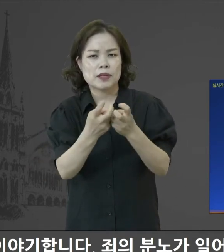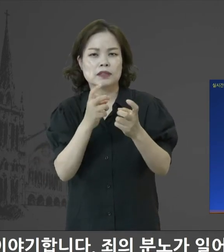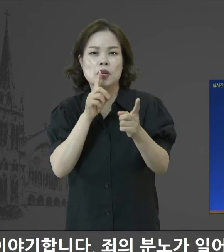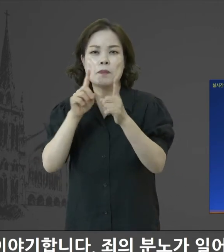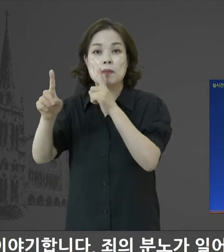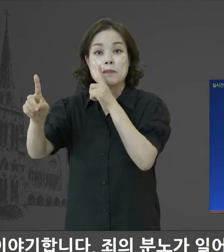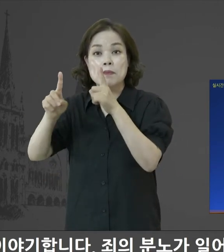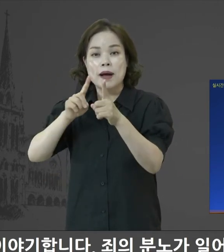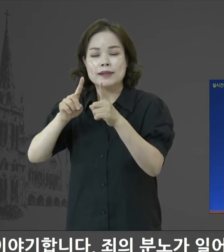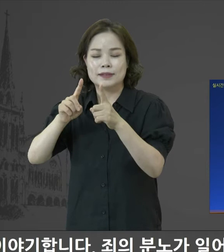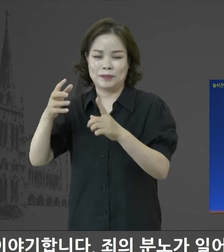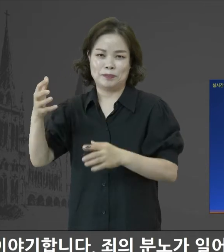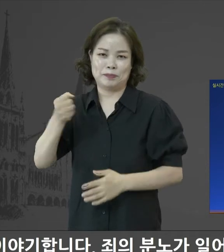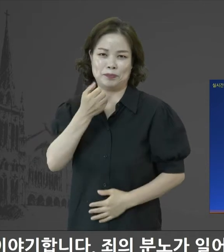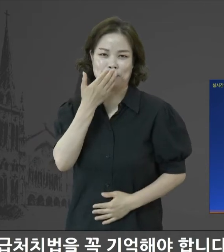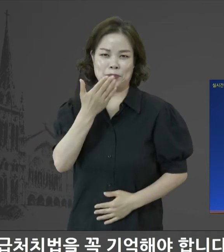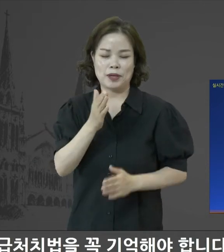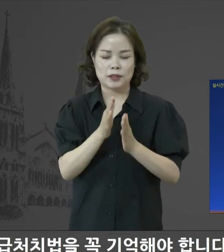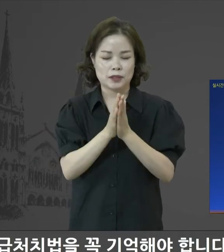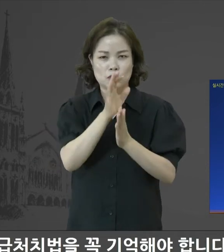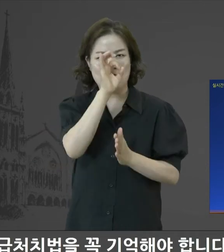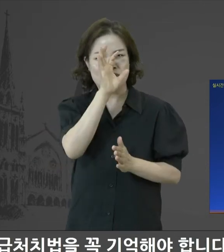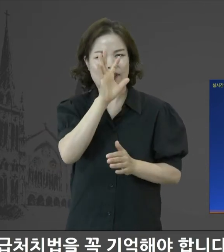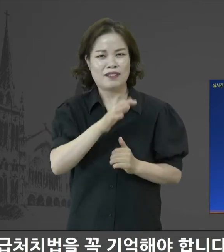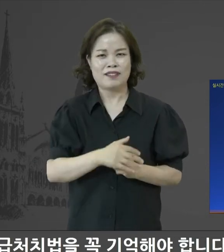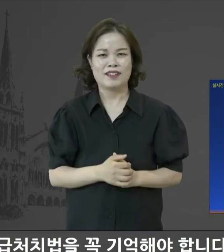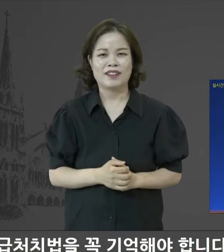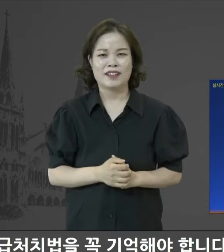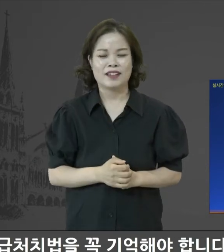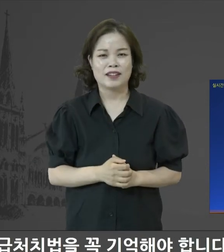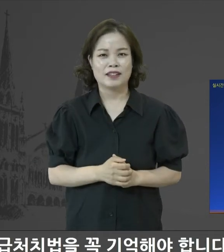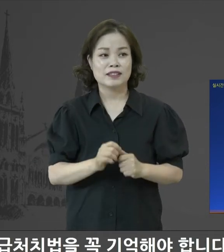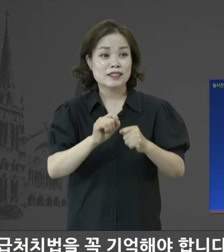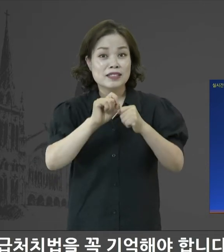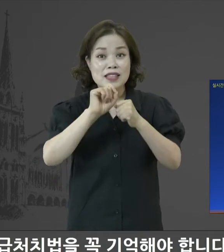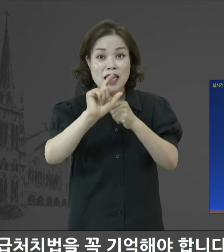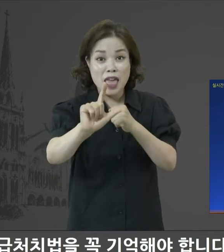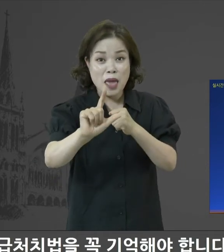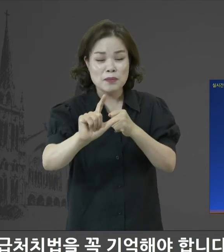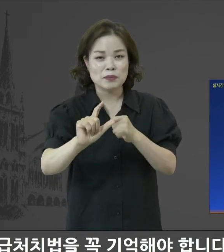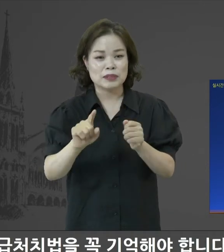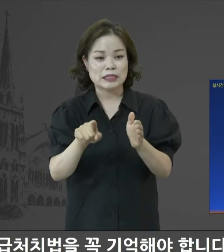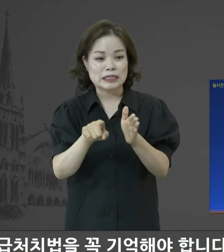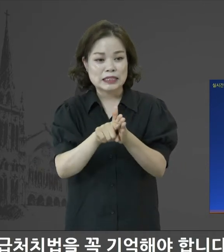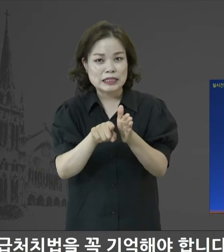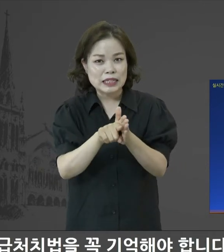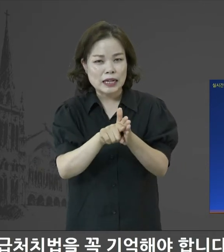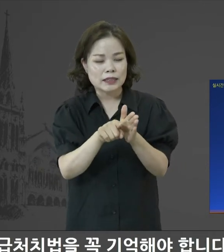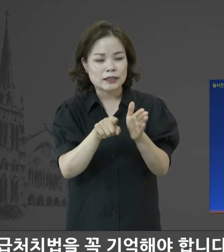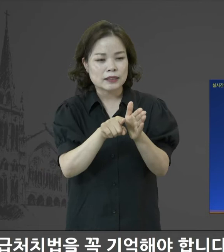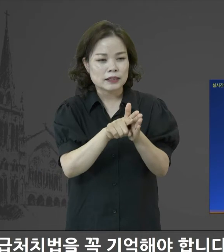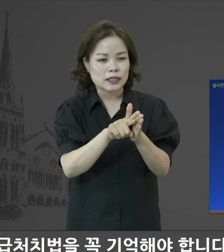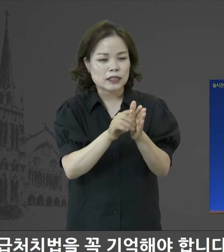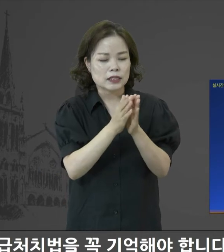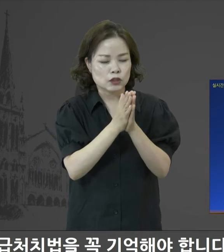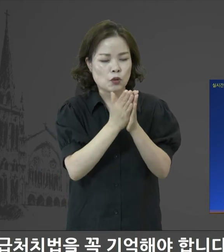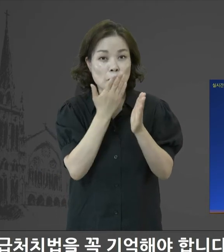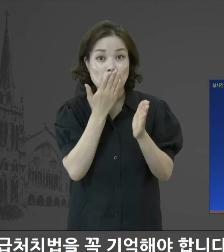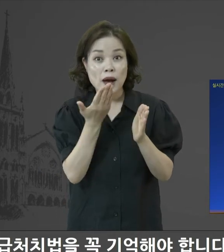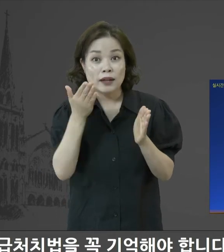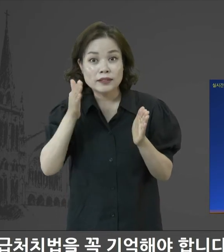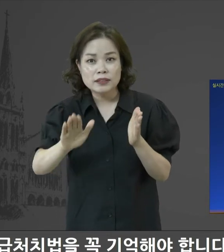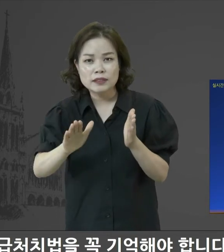말씀으로 할 수 있습니다. 기도로 잘 안 됩니다. 대부분의 우리의 그 신앙적인 일들은 기도로 되는데